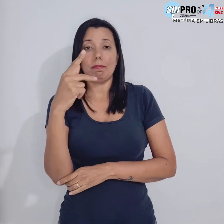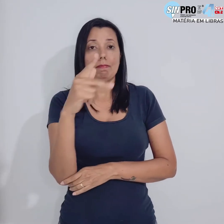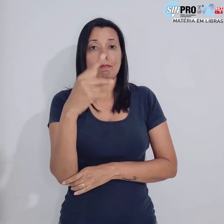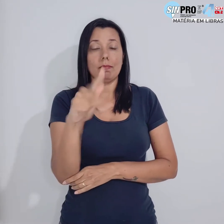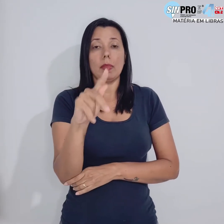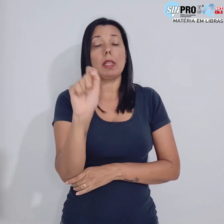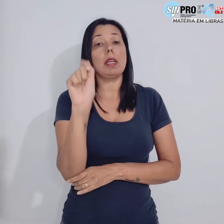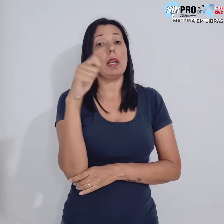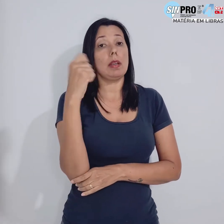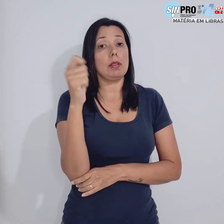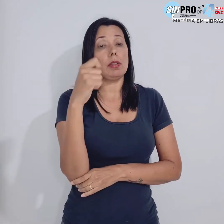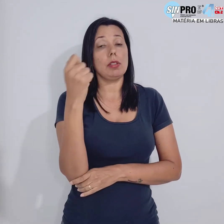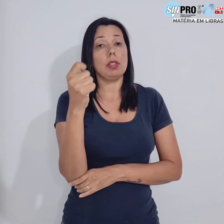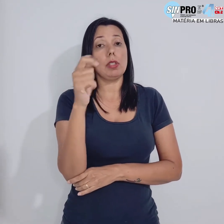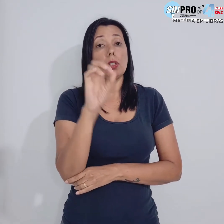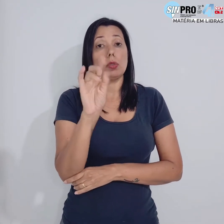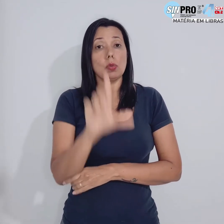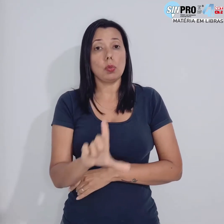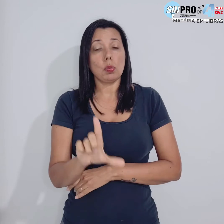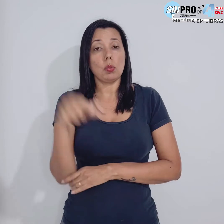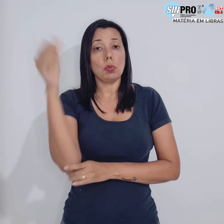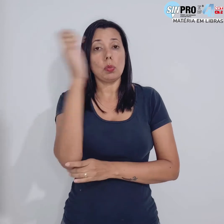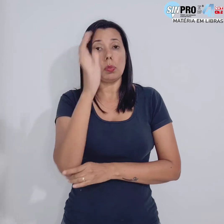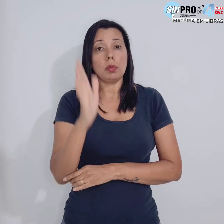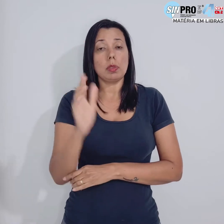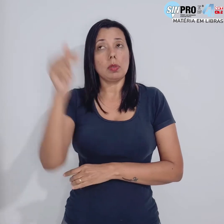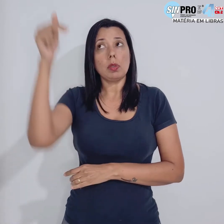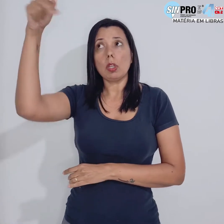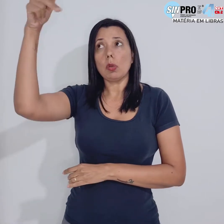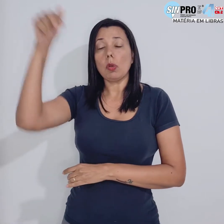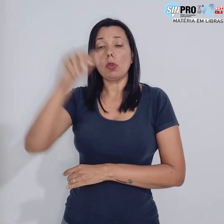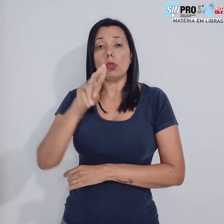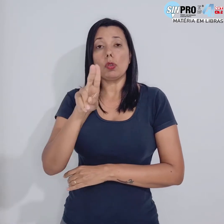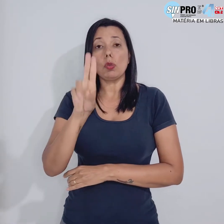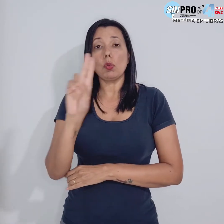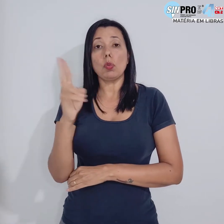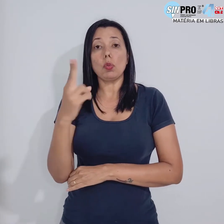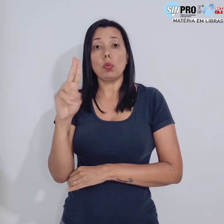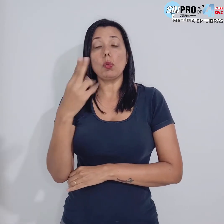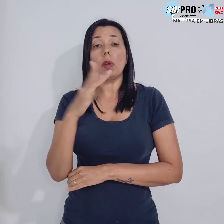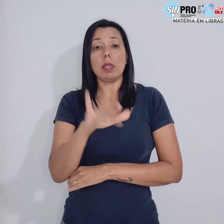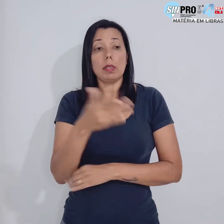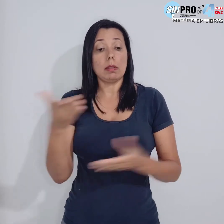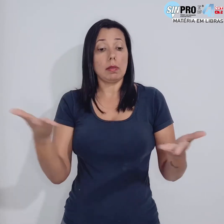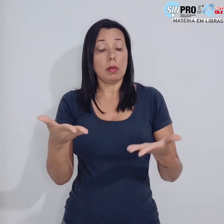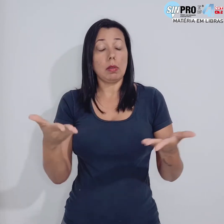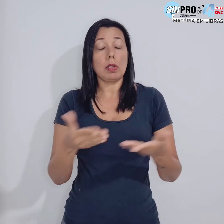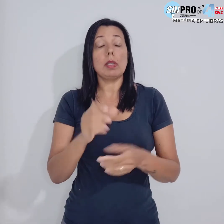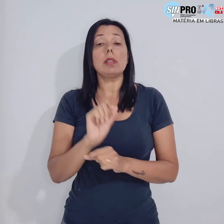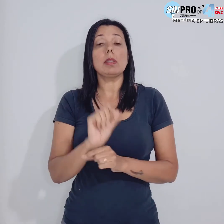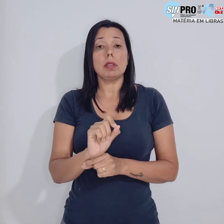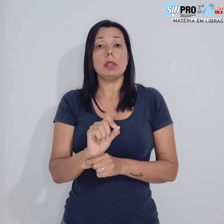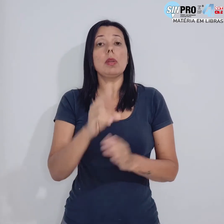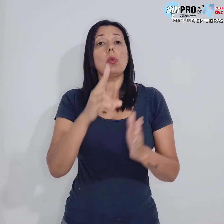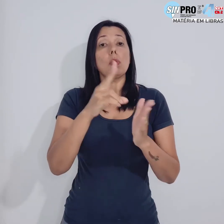noroeste da Argentina, sul do Brasil e norte do Uruguai. Desde então, Cepé Tiaraju